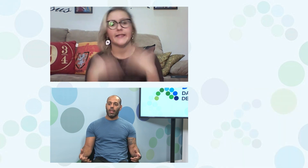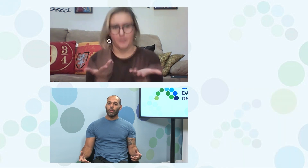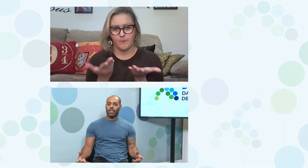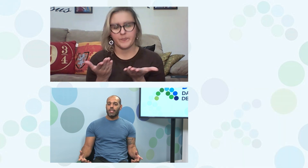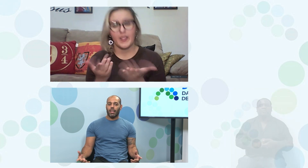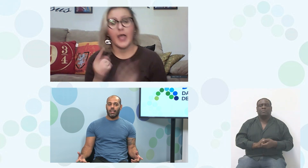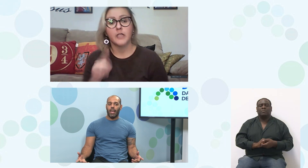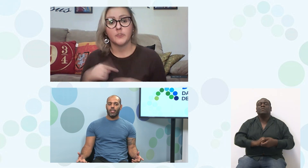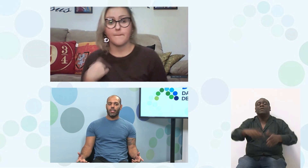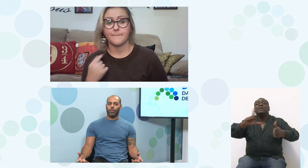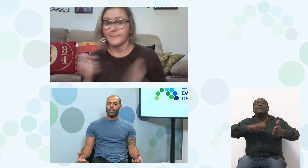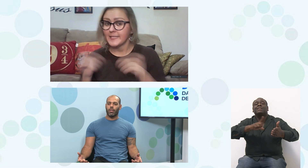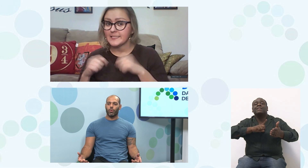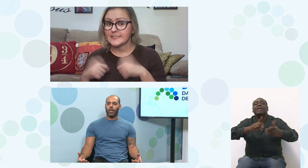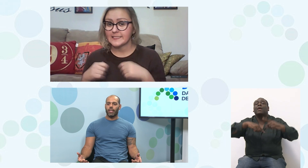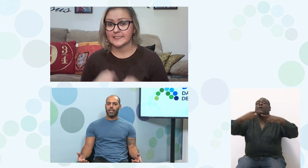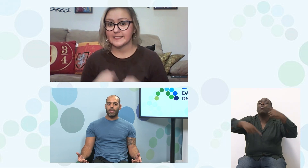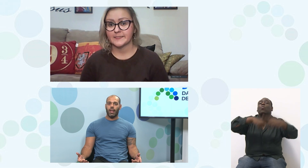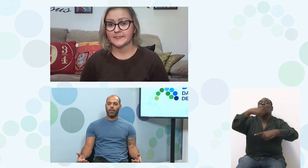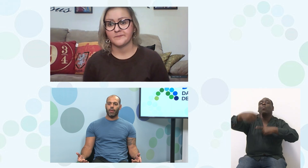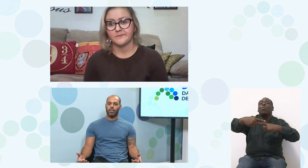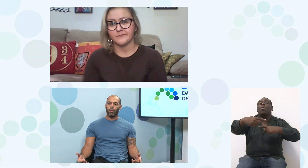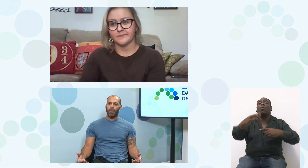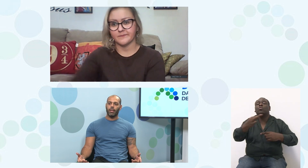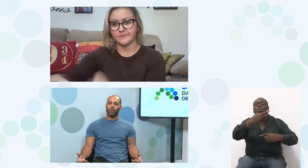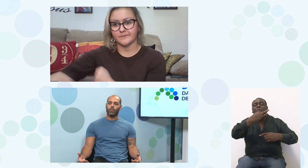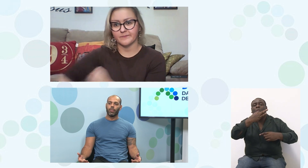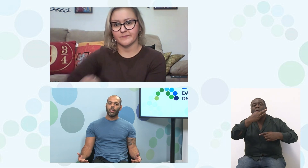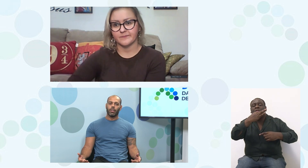Tem outras estratégias que você julga necessária para esse momento?